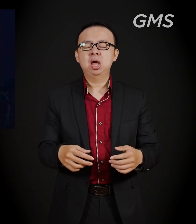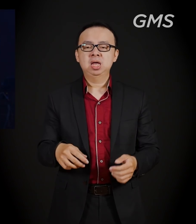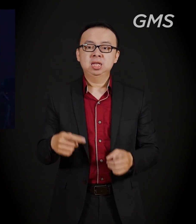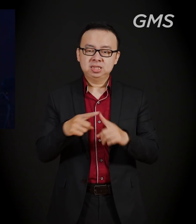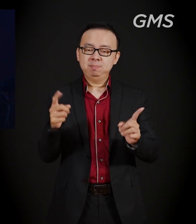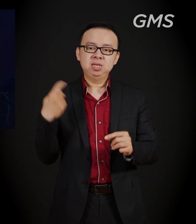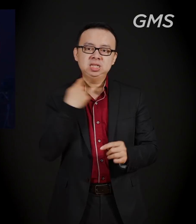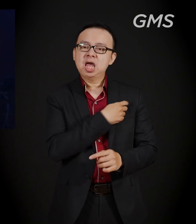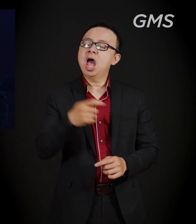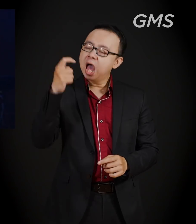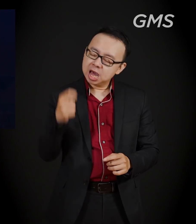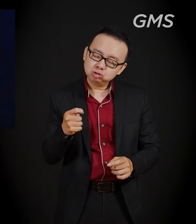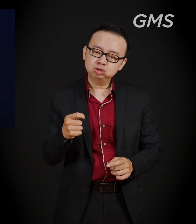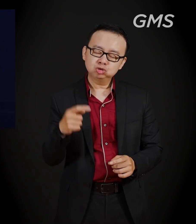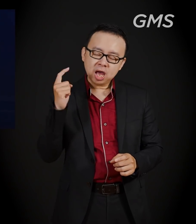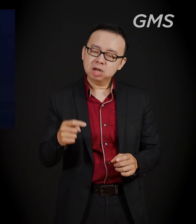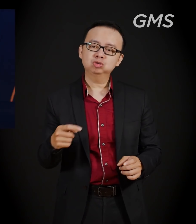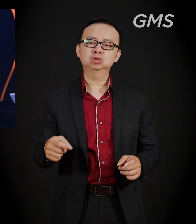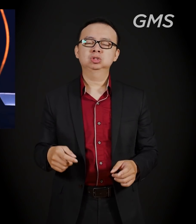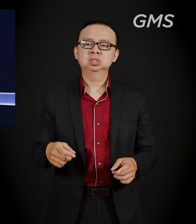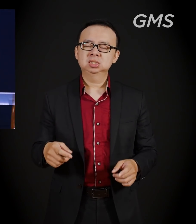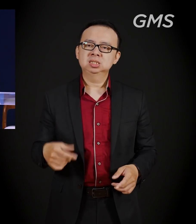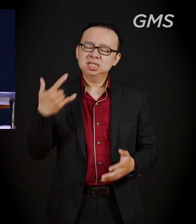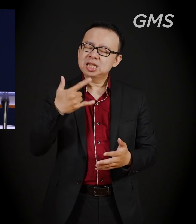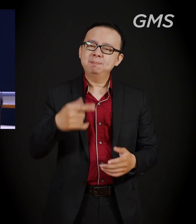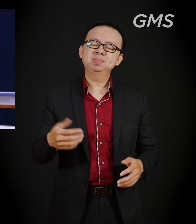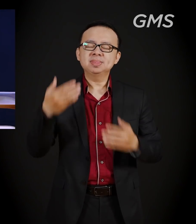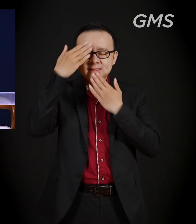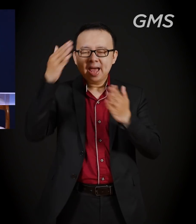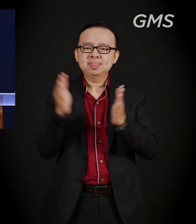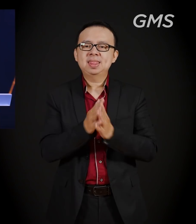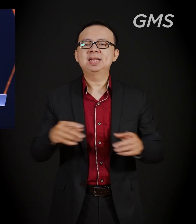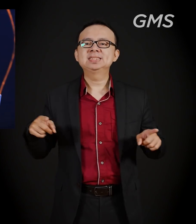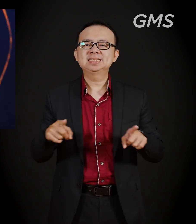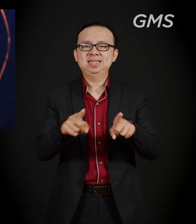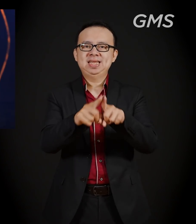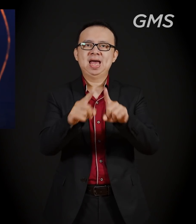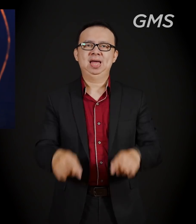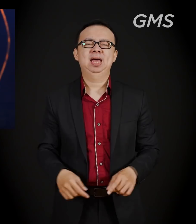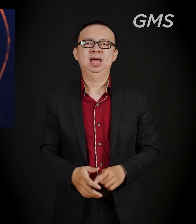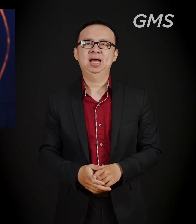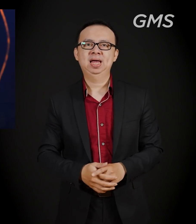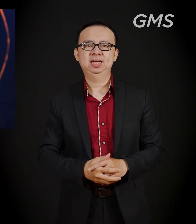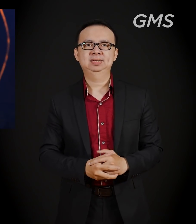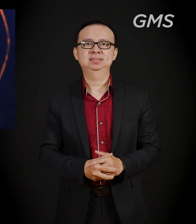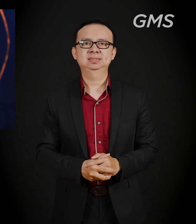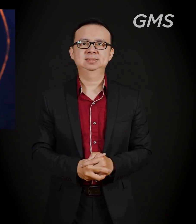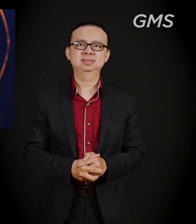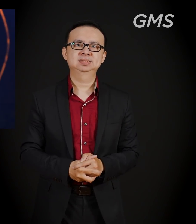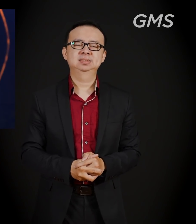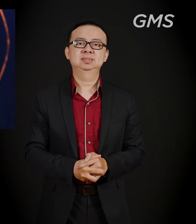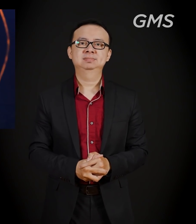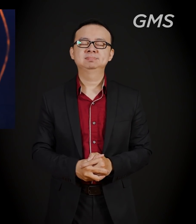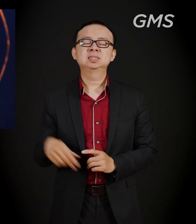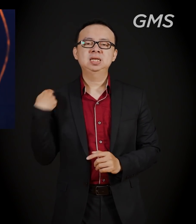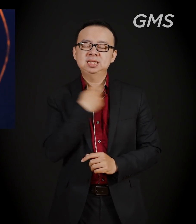dan setia. Karena Alkitab bilang kalau kamu tidak miring ke kiri maupun miring ke kanan, hidup kamu diberkati. Kamu tidak akan turun tapi naik, tidak akan menjadi ekor, dipimpin